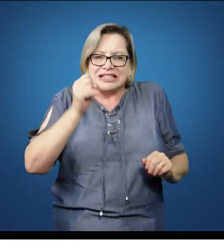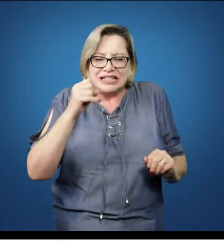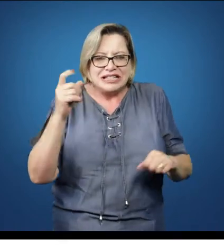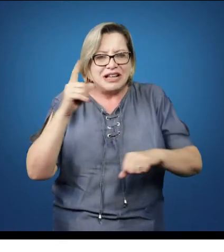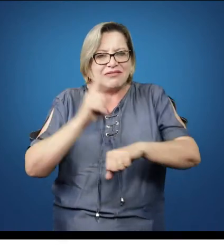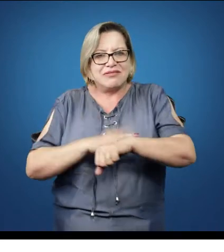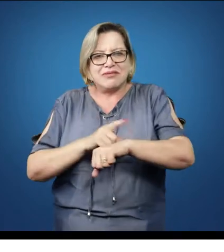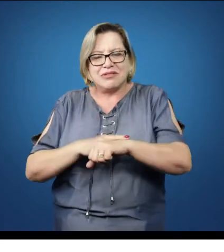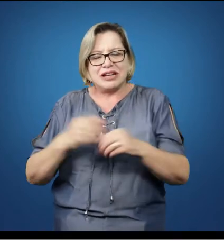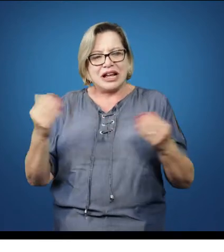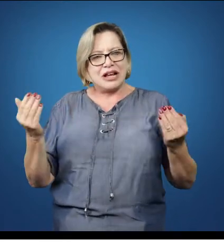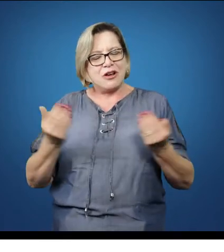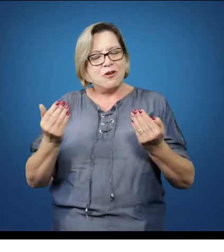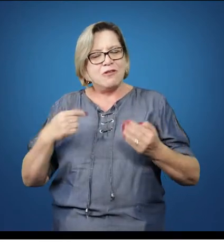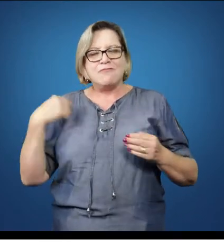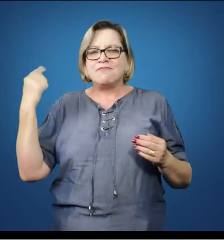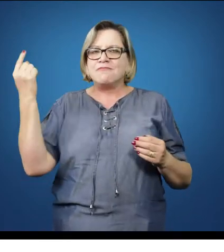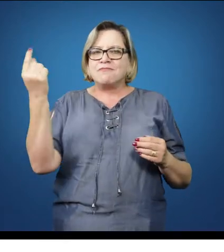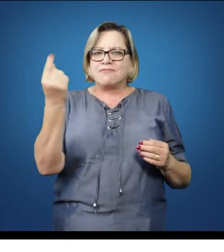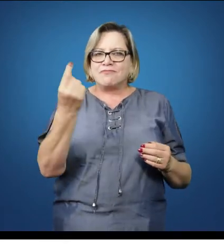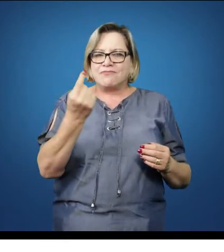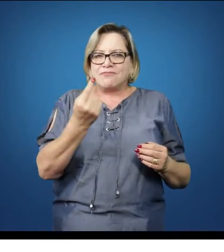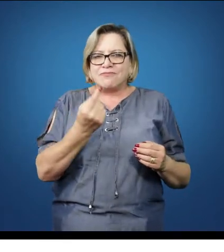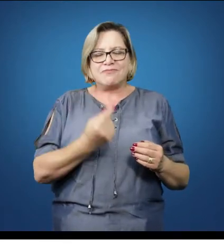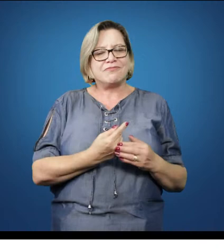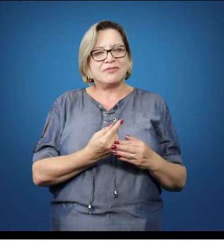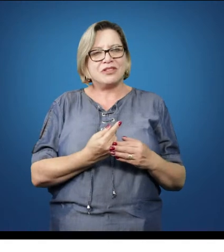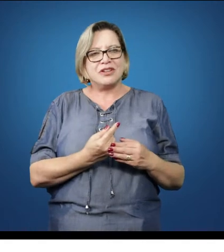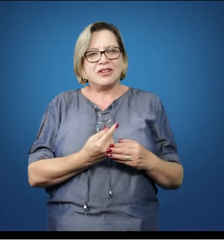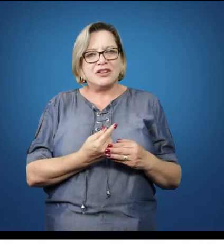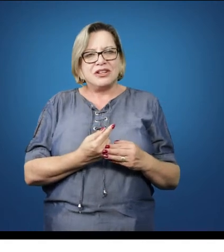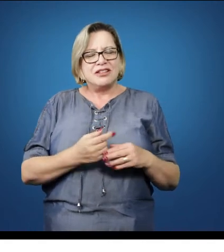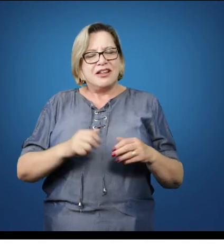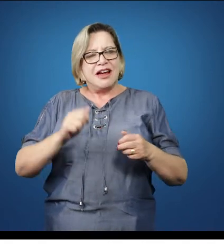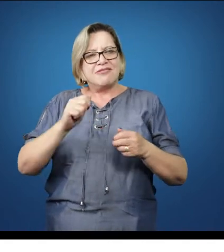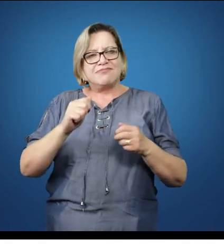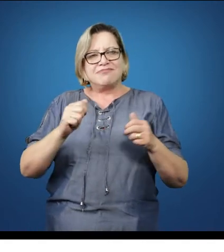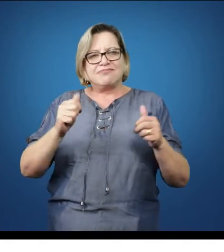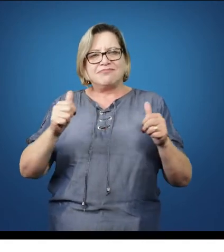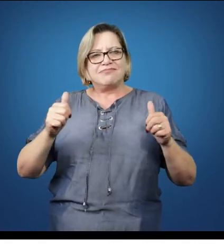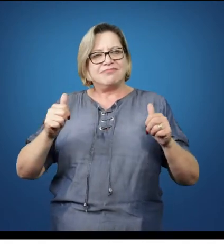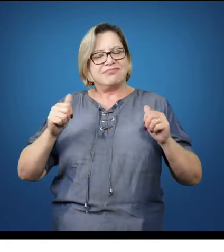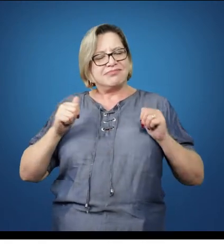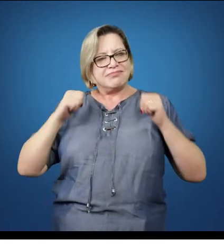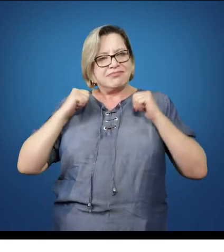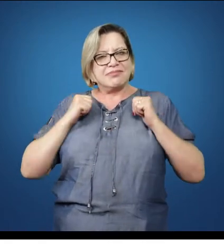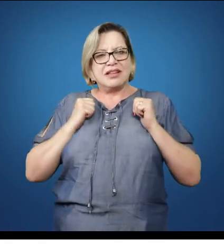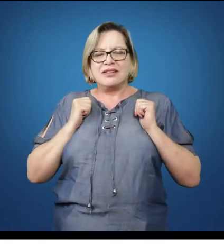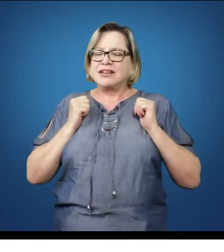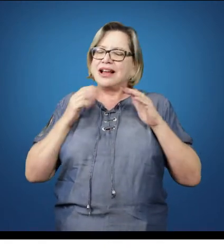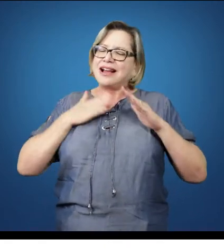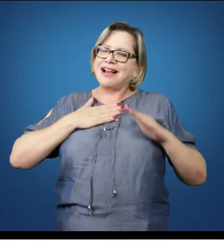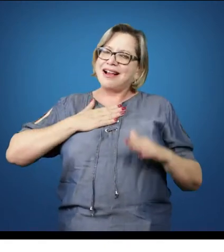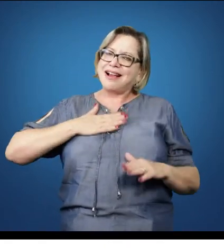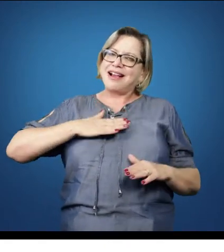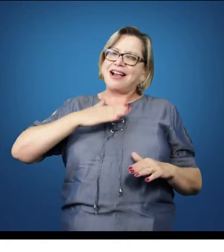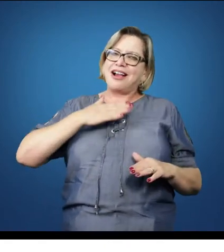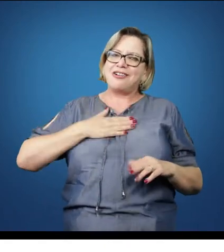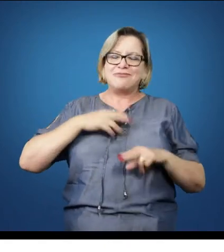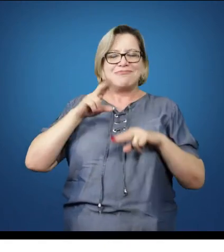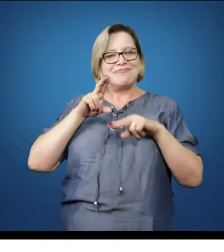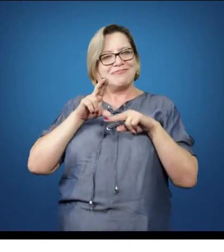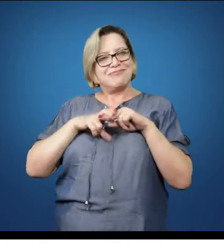momento em que estamos de certa forma sem uma atividade mais intensa estamos relaxados estamos em